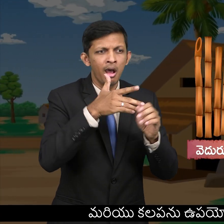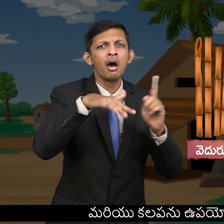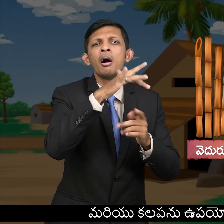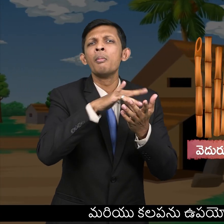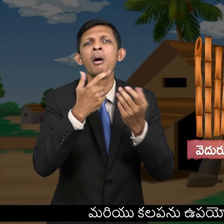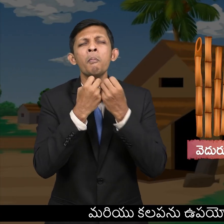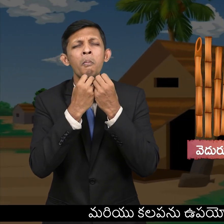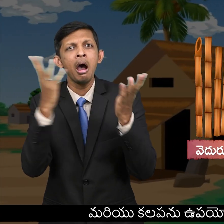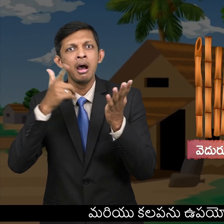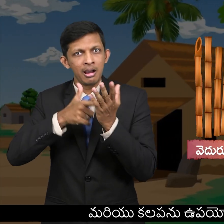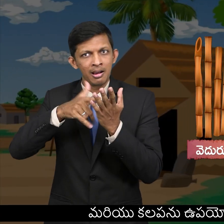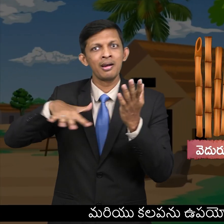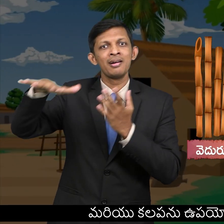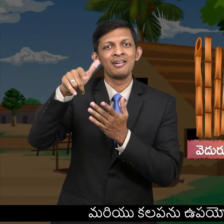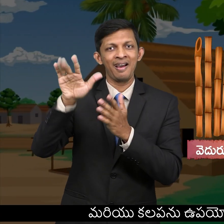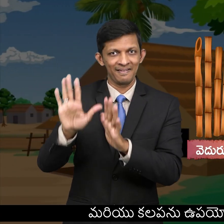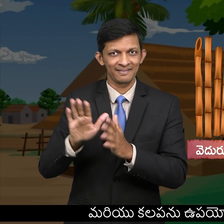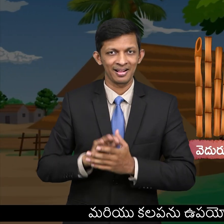నిర్మిస్తారు.